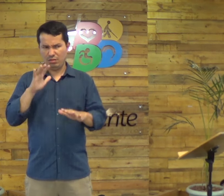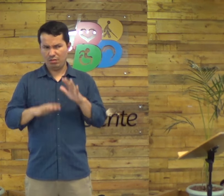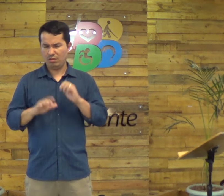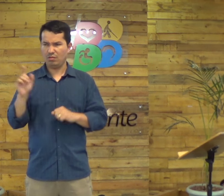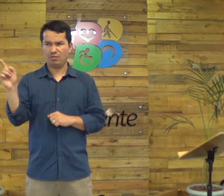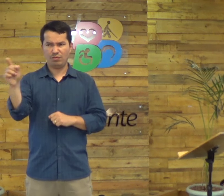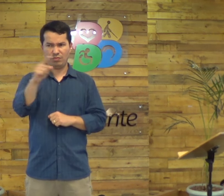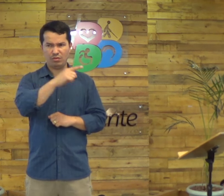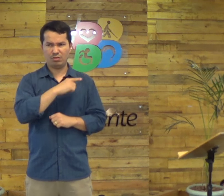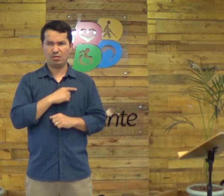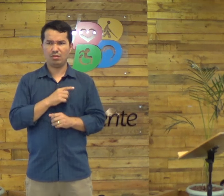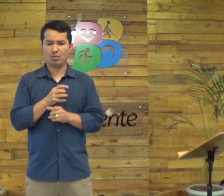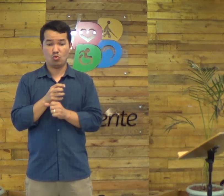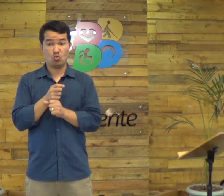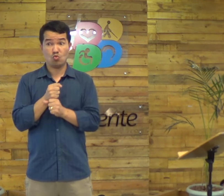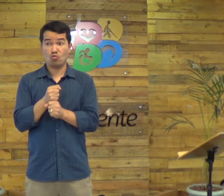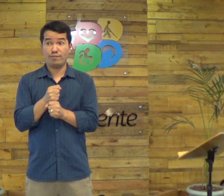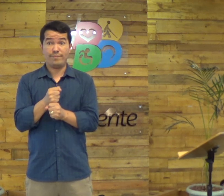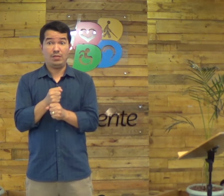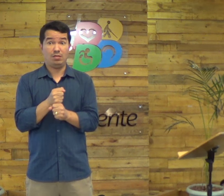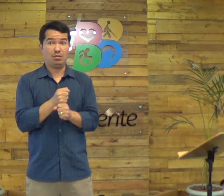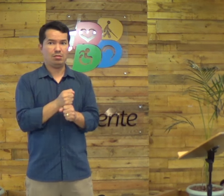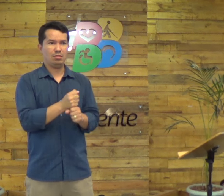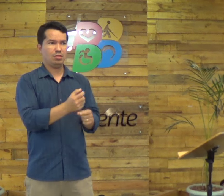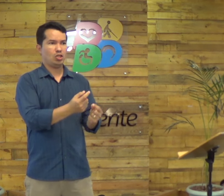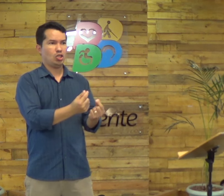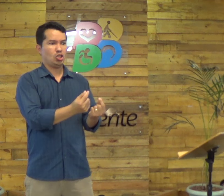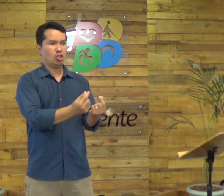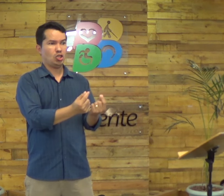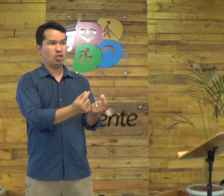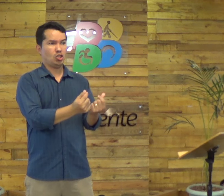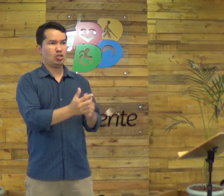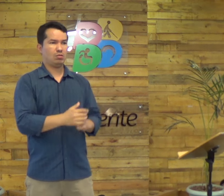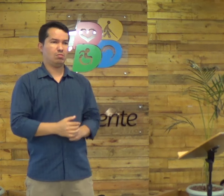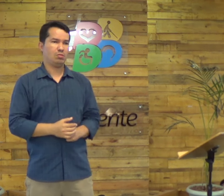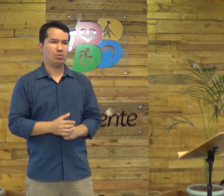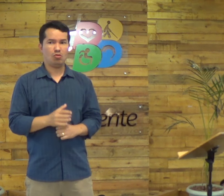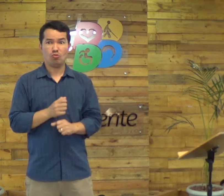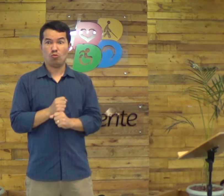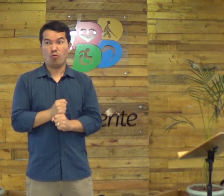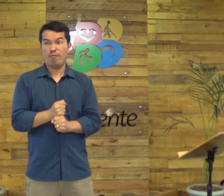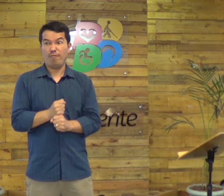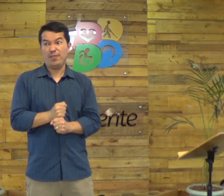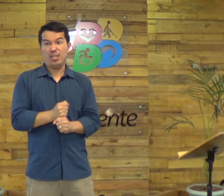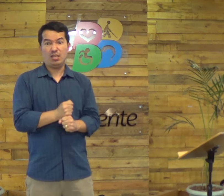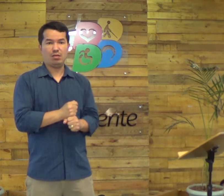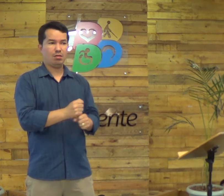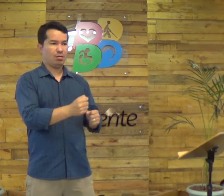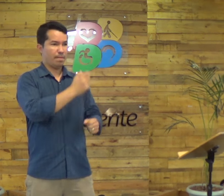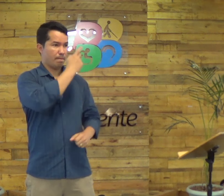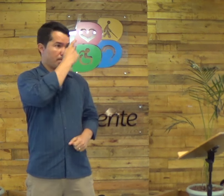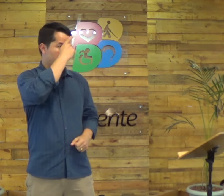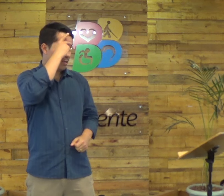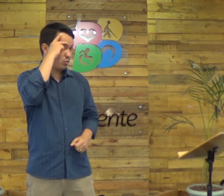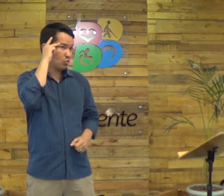às vezes, você confia demais no dinheiro, ou você confia demais nas